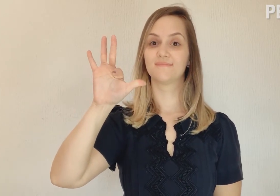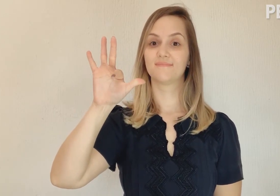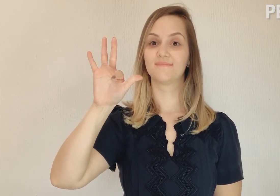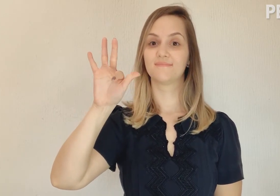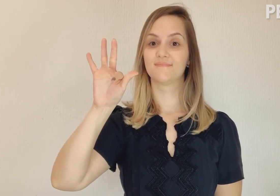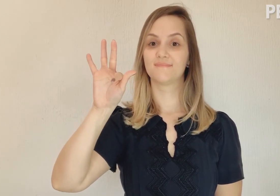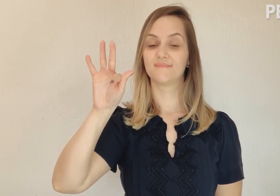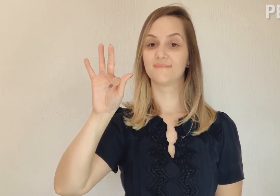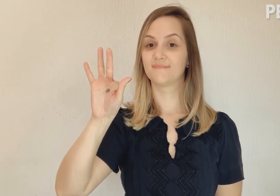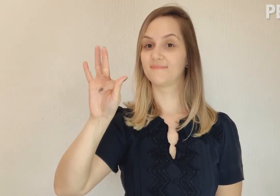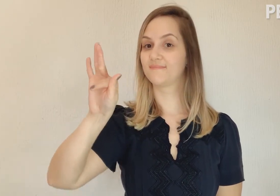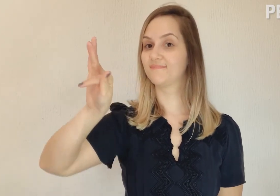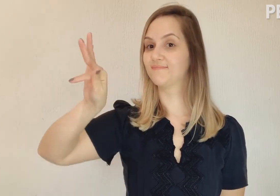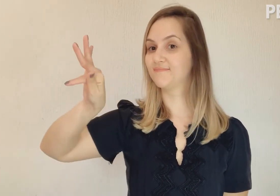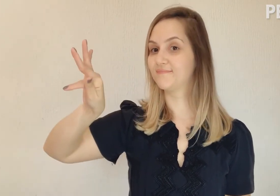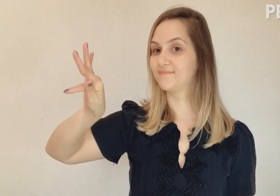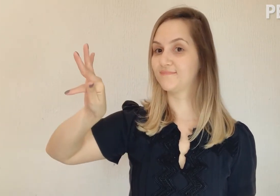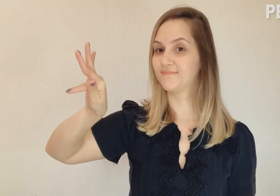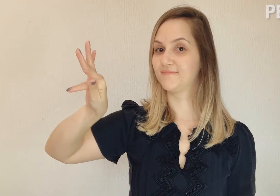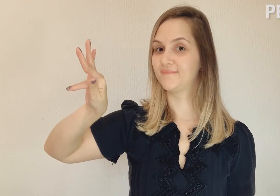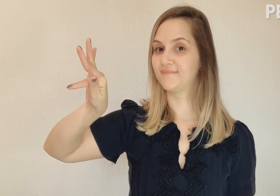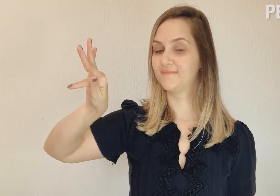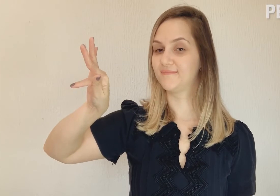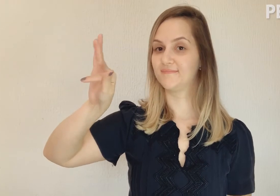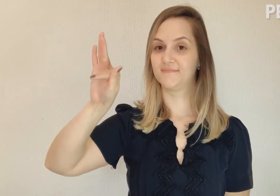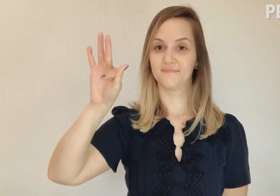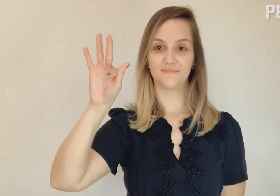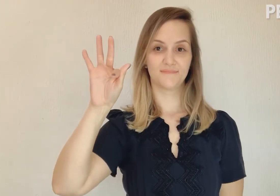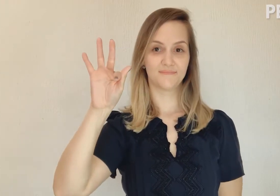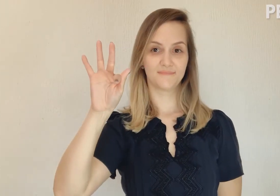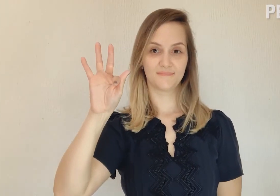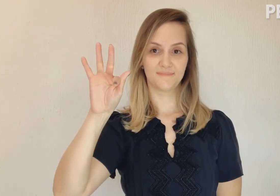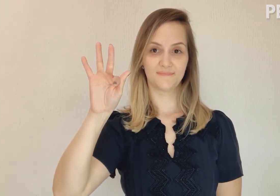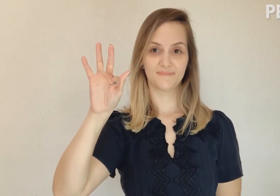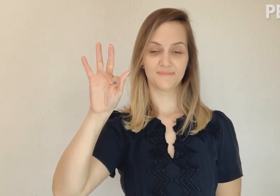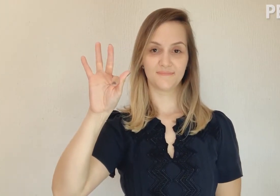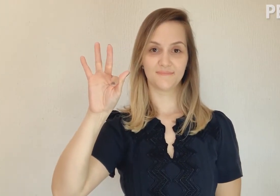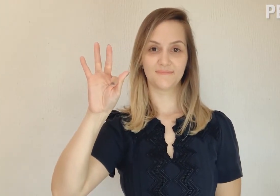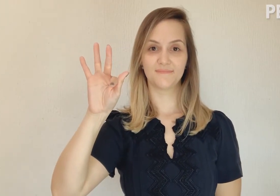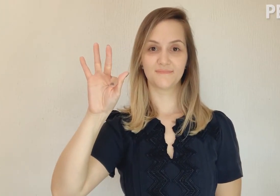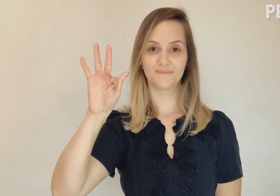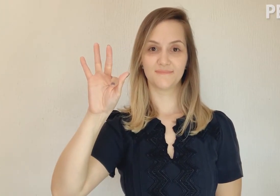letra F, veja que o meu dedo indicador vai lá para frente, tá vendo?